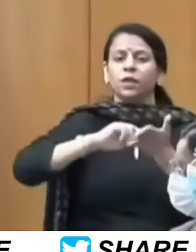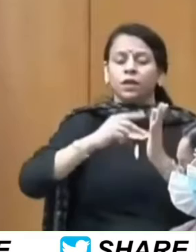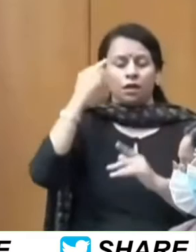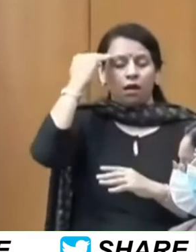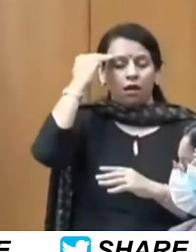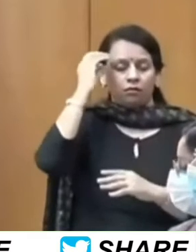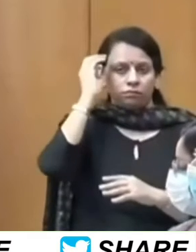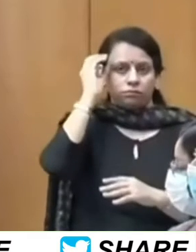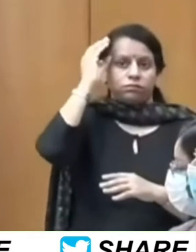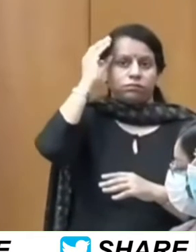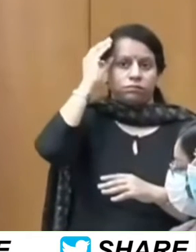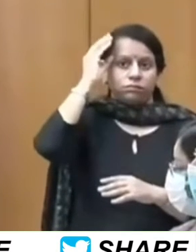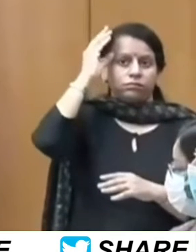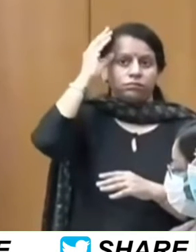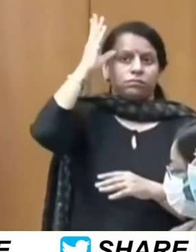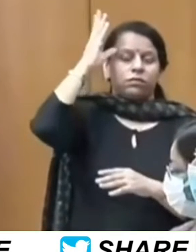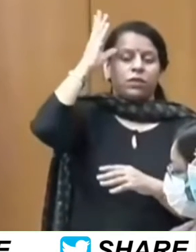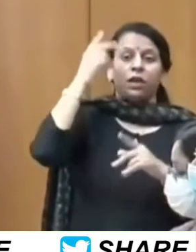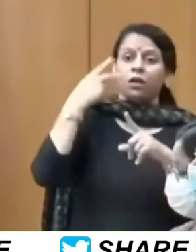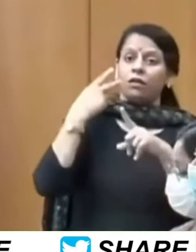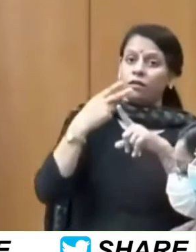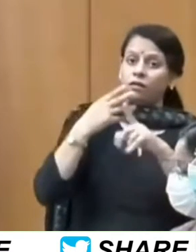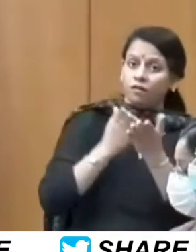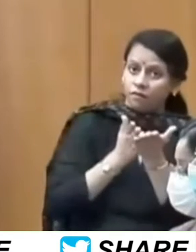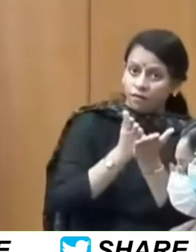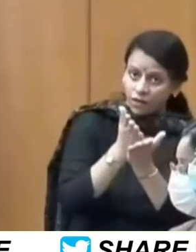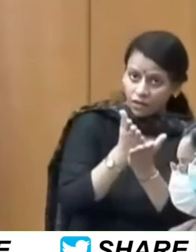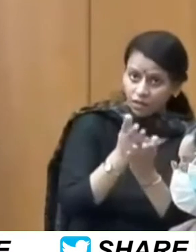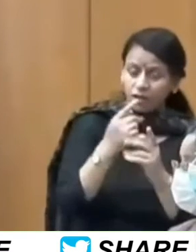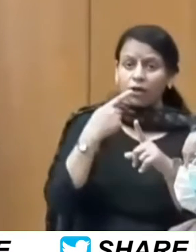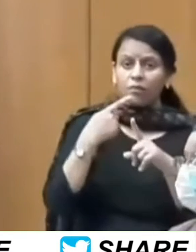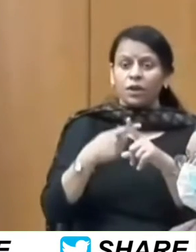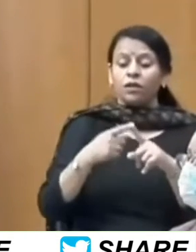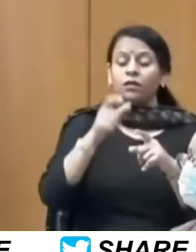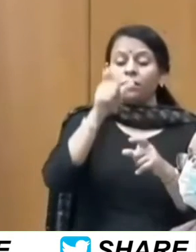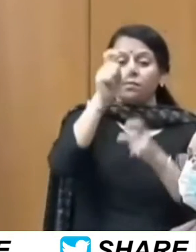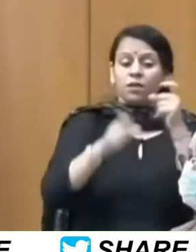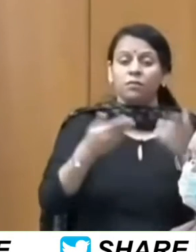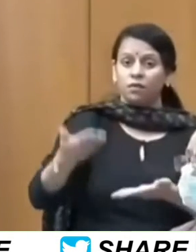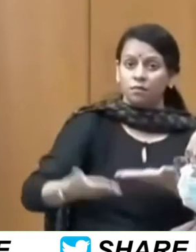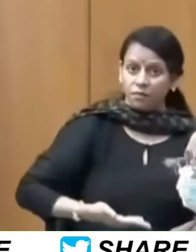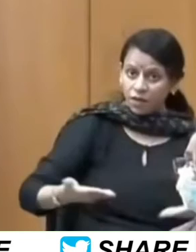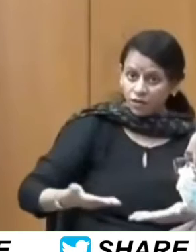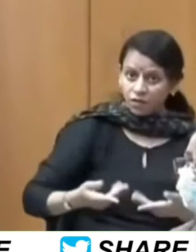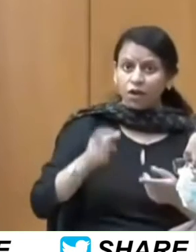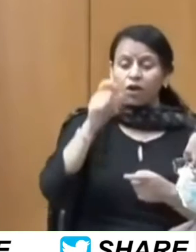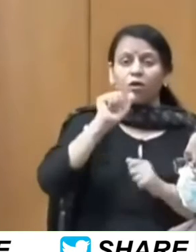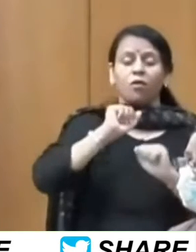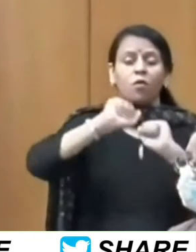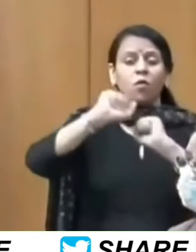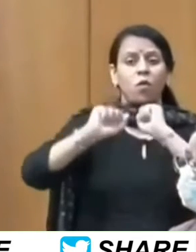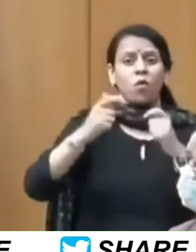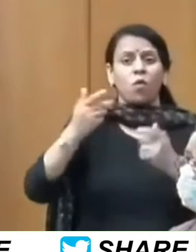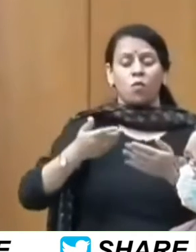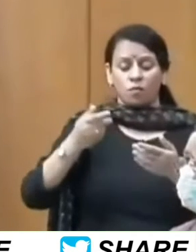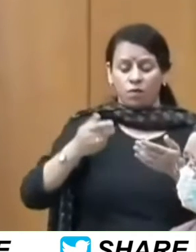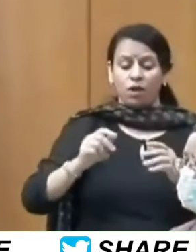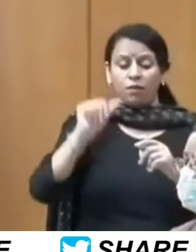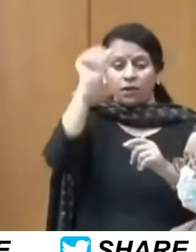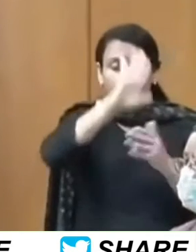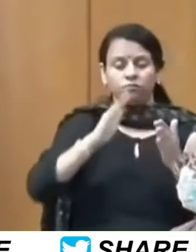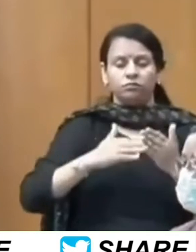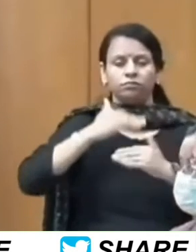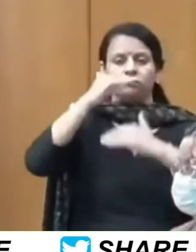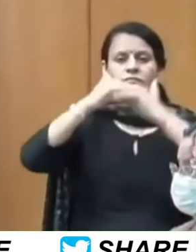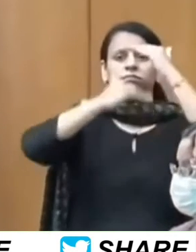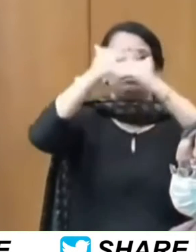ज्ञान, ज्ञान के माध्यम से चरित्र निर्माण और चरित्र निर्माण से राष्ट्र निर्माण